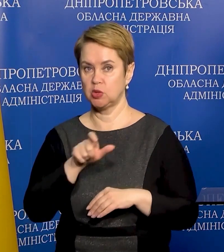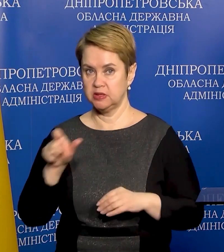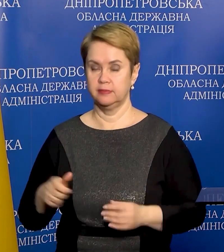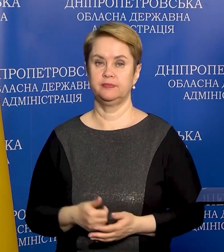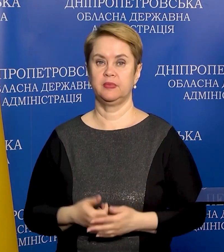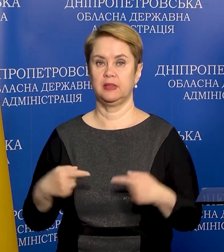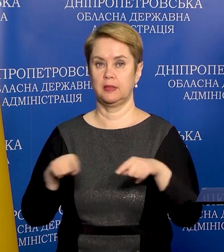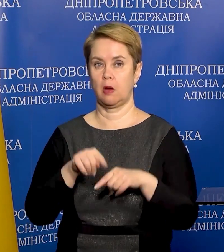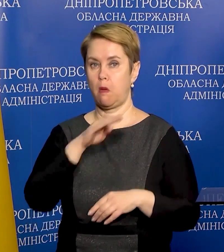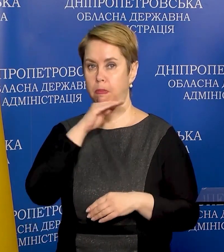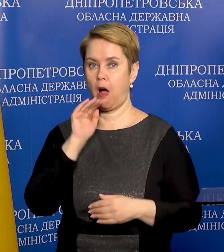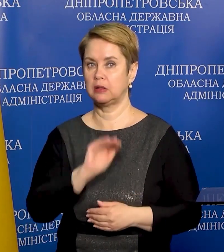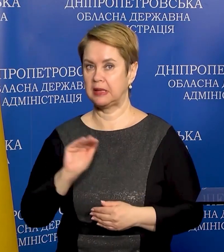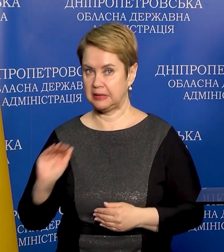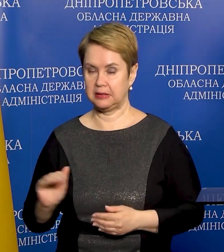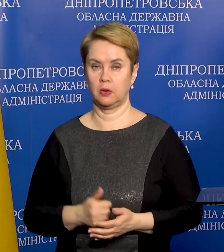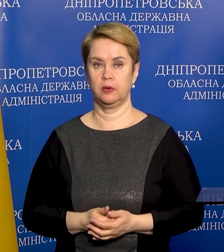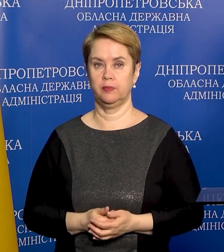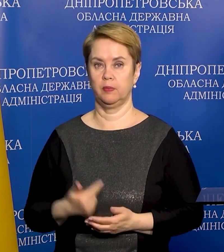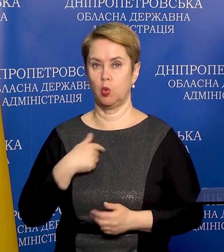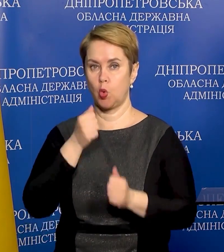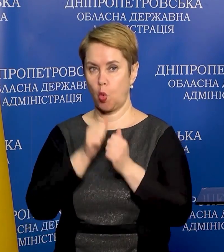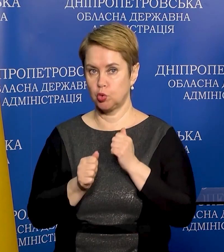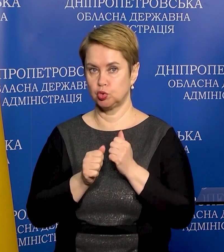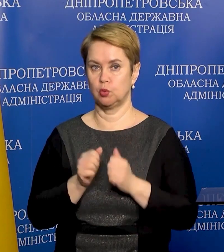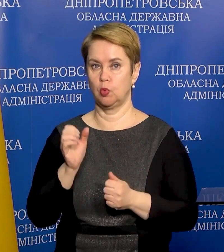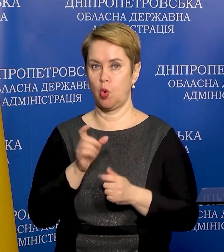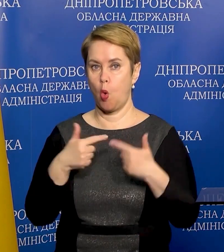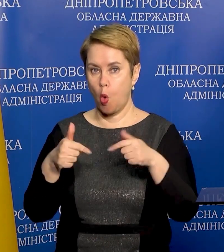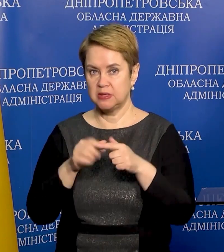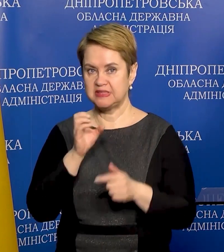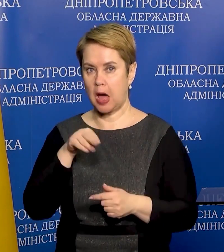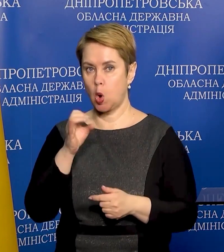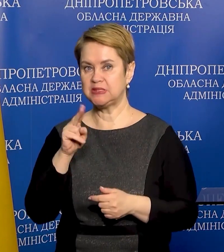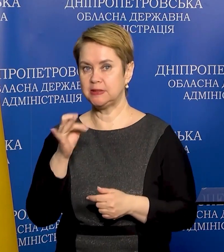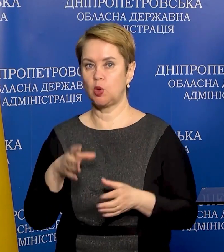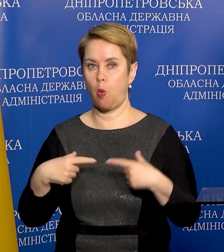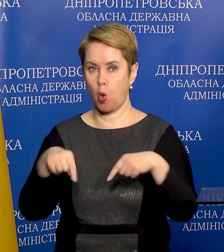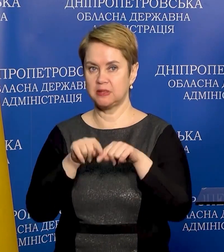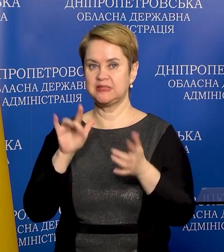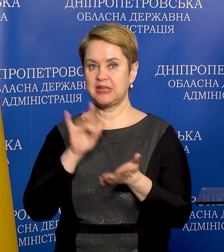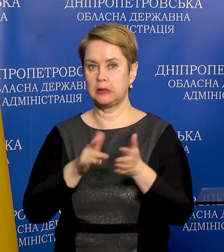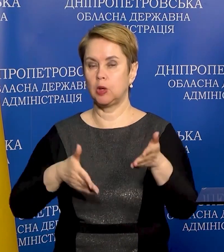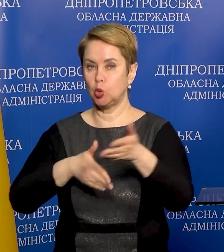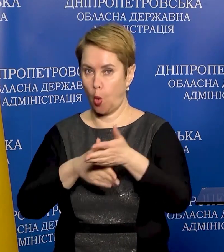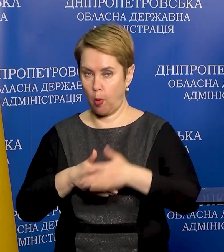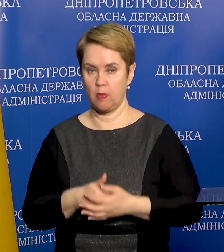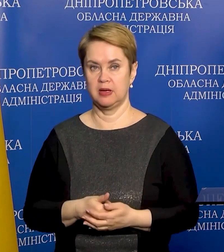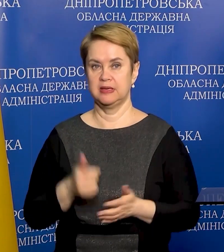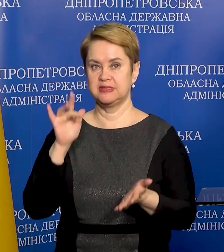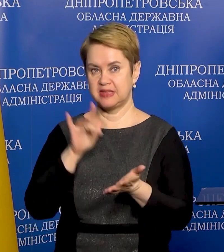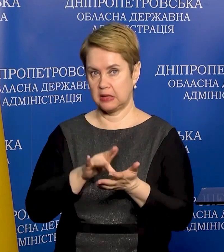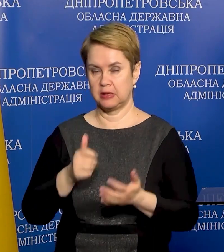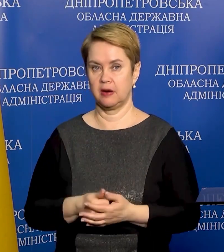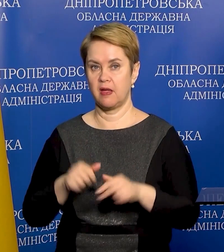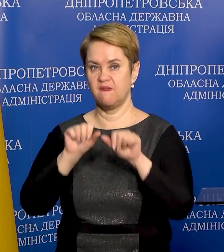осіб, також багато діток. Ми у кожному старостинському окрузі сформували центр допомоги,